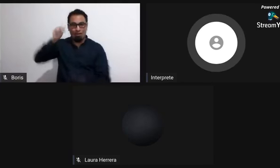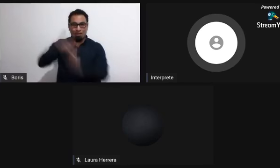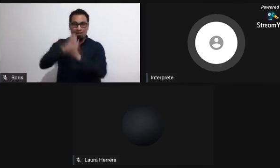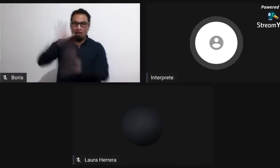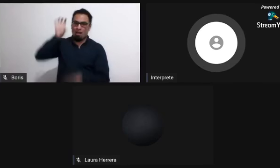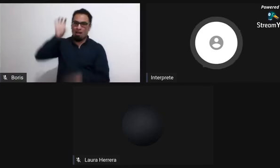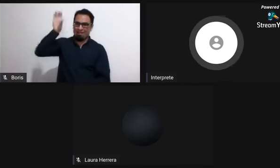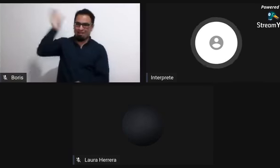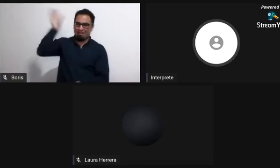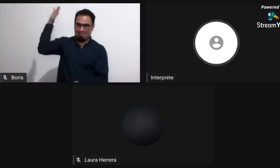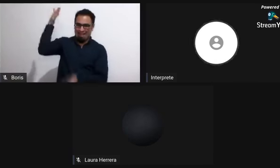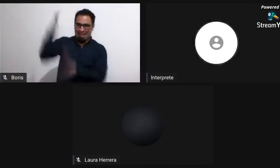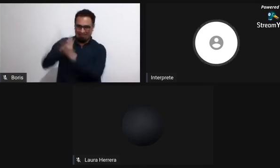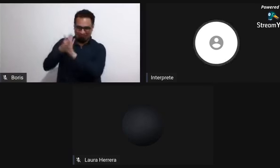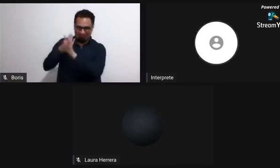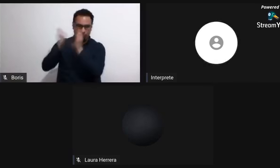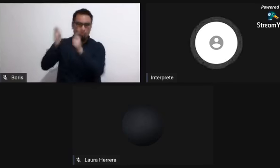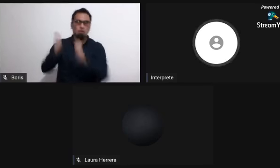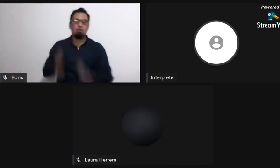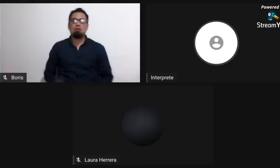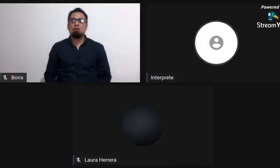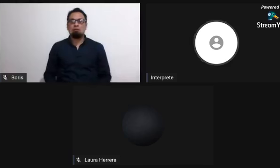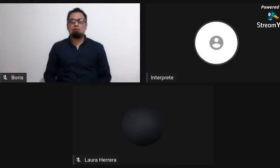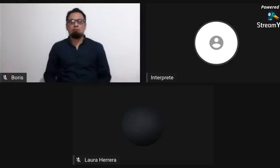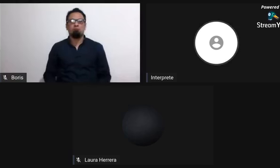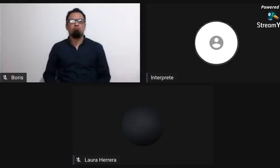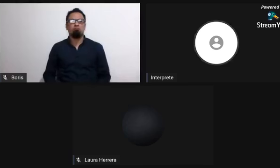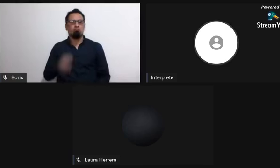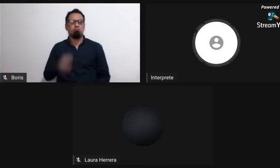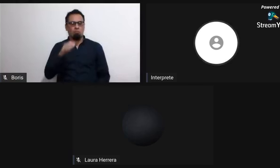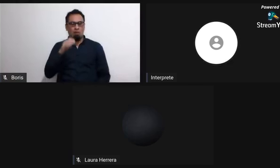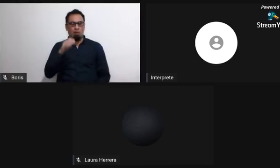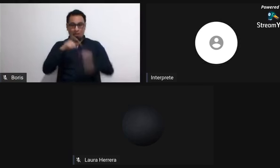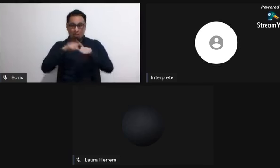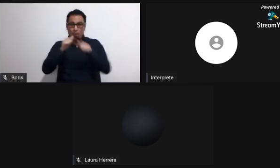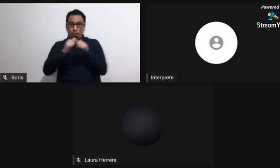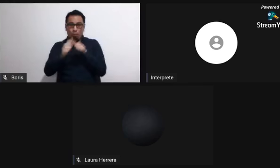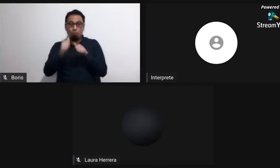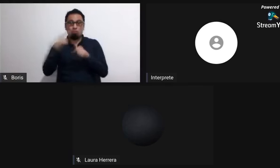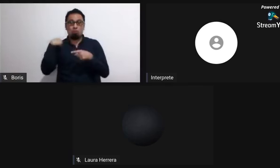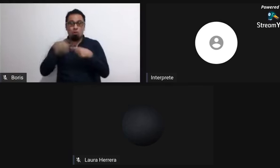Cuando hablamos de nación, la seña que utilizamos es esta.